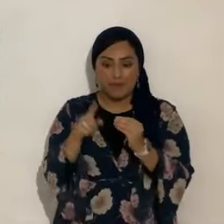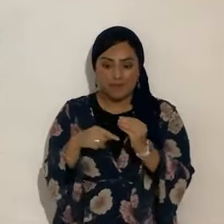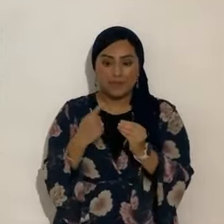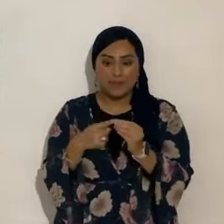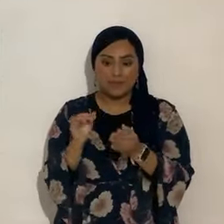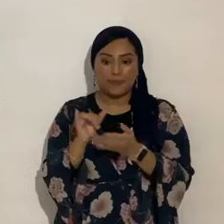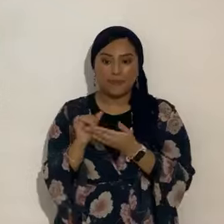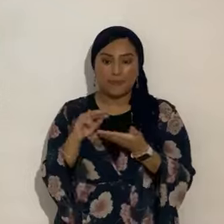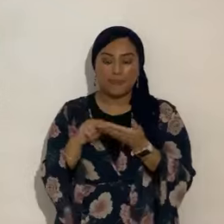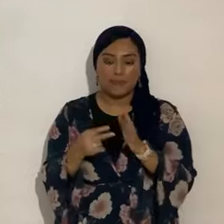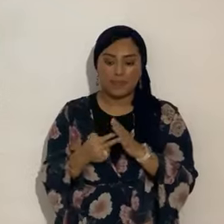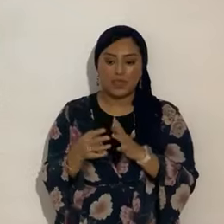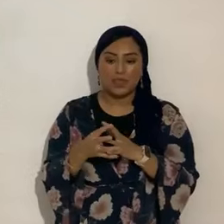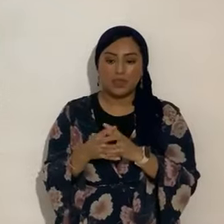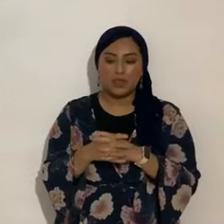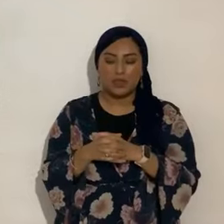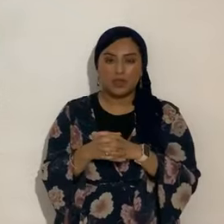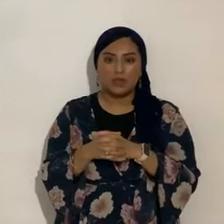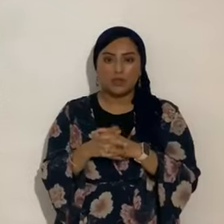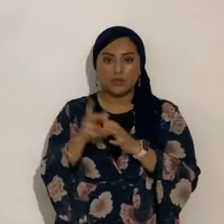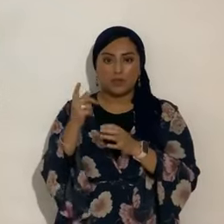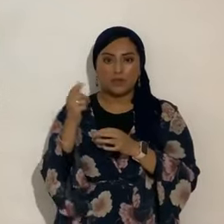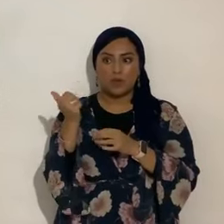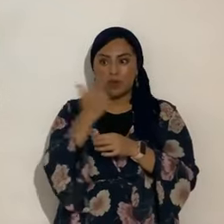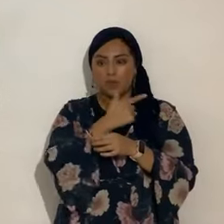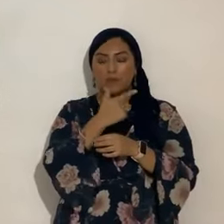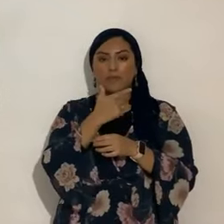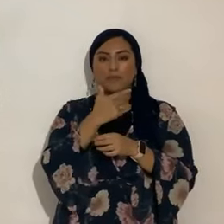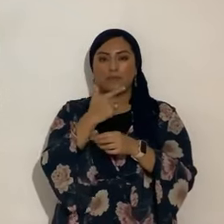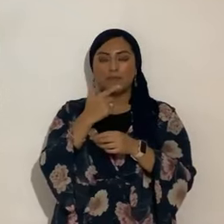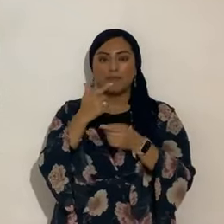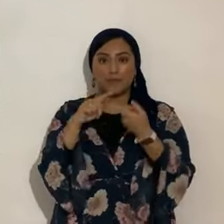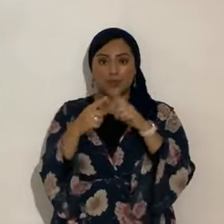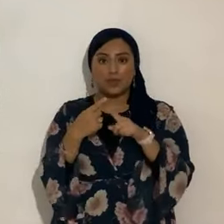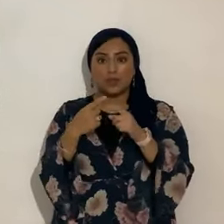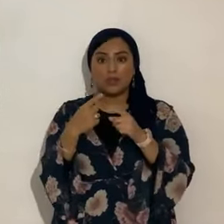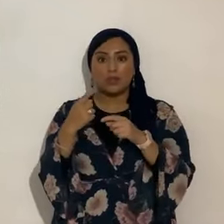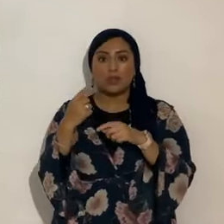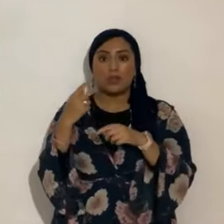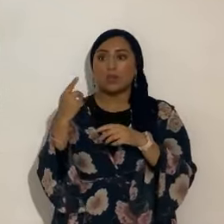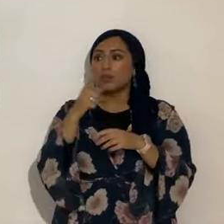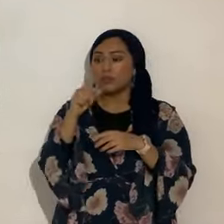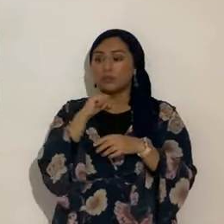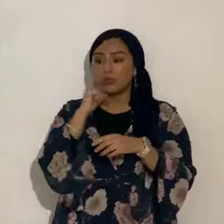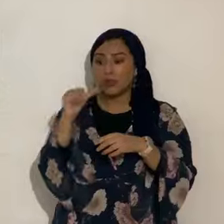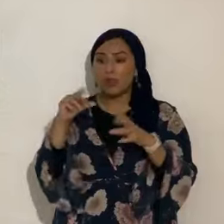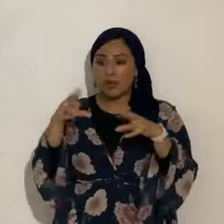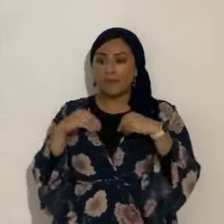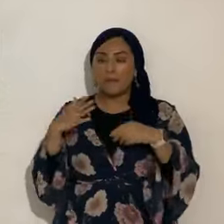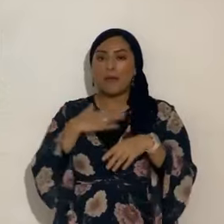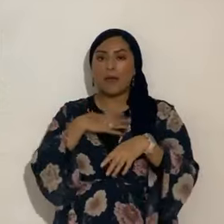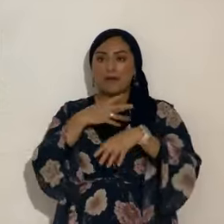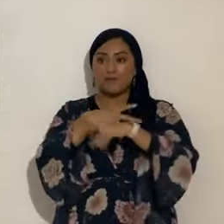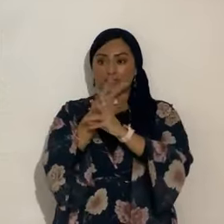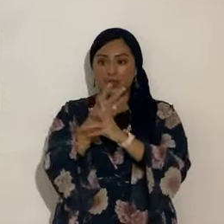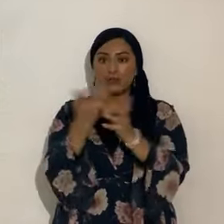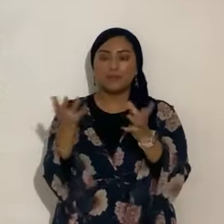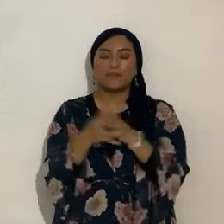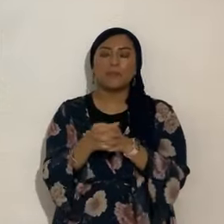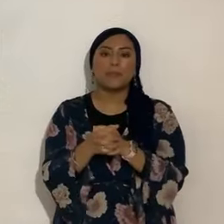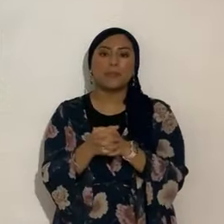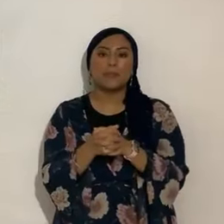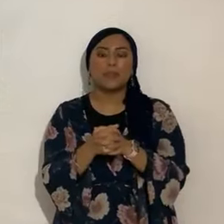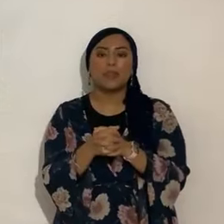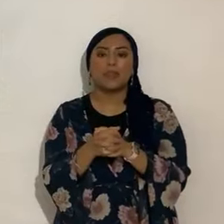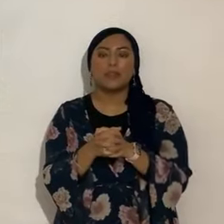que entiendan pues todos nuestros amigos y amigas que muchas veces dicen, pero es que no me aceptan en las videollamadas. No, es